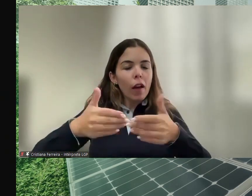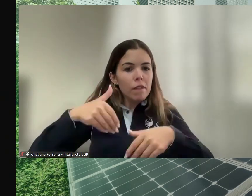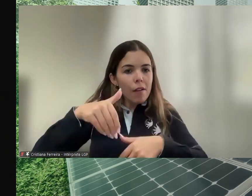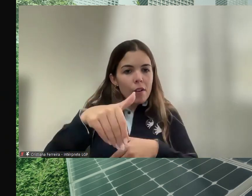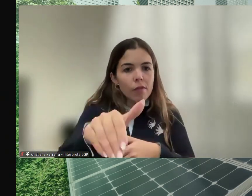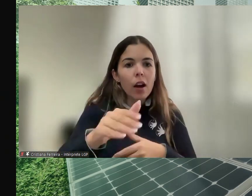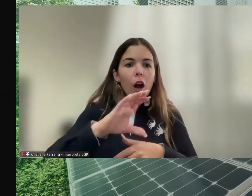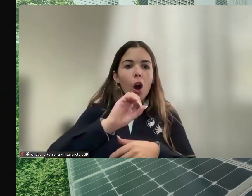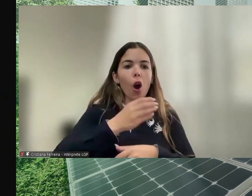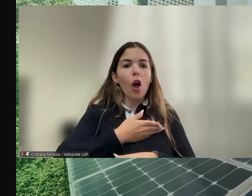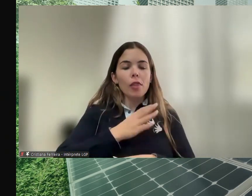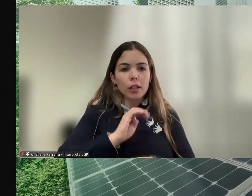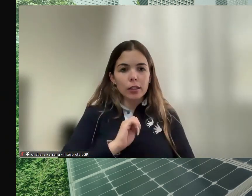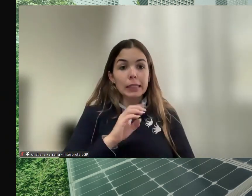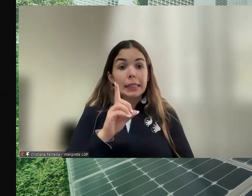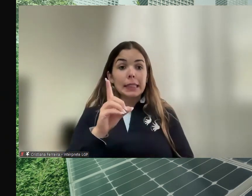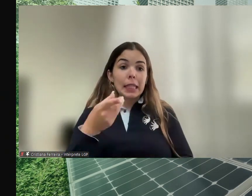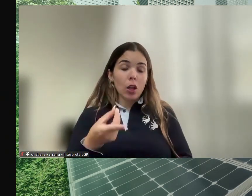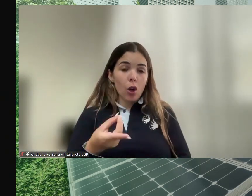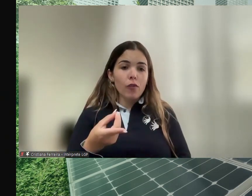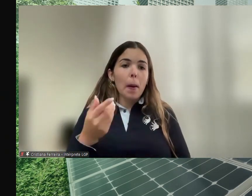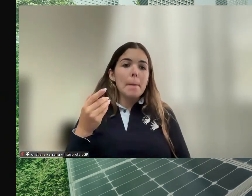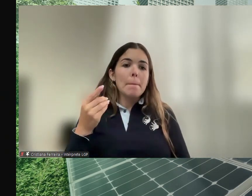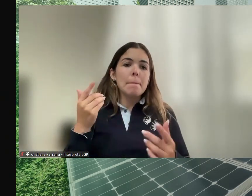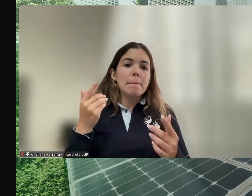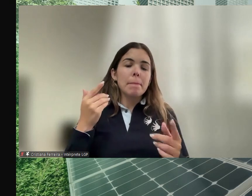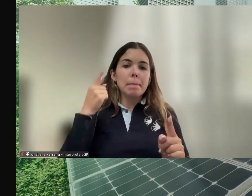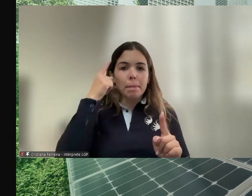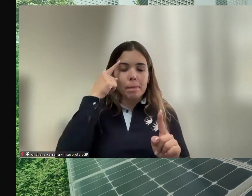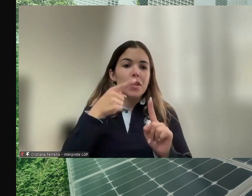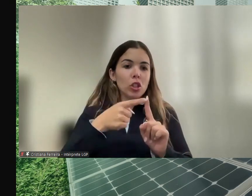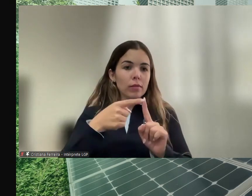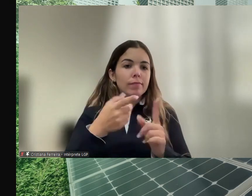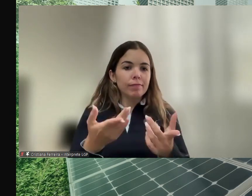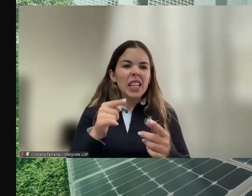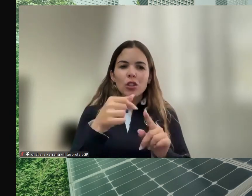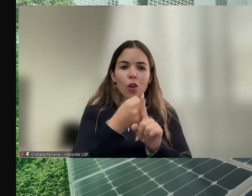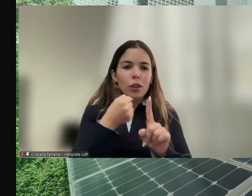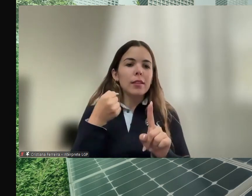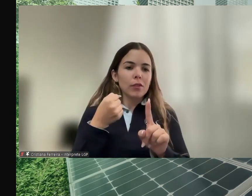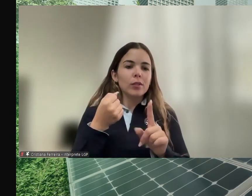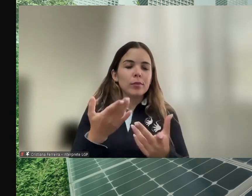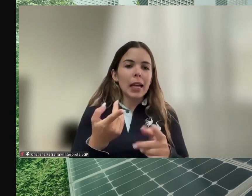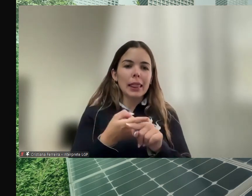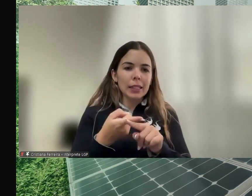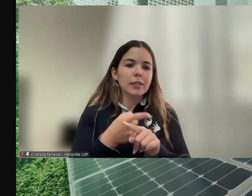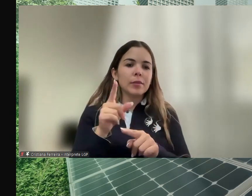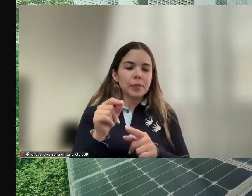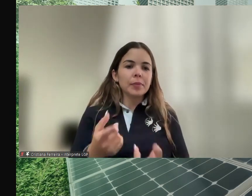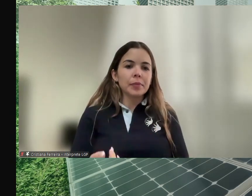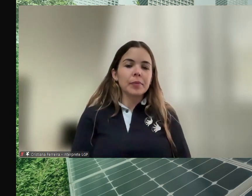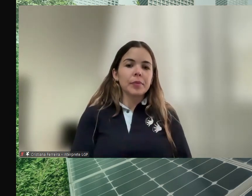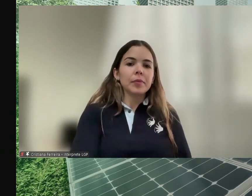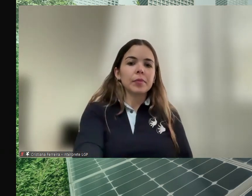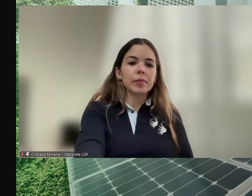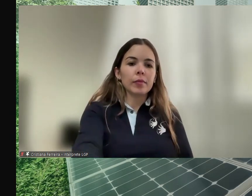e das suas 169 metas. É extremamente interessante e é um desafio. E,